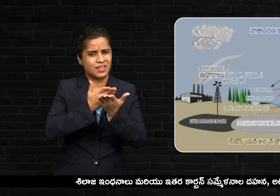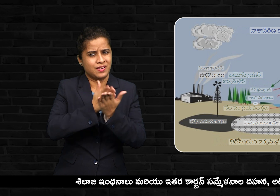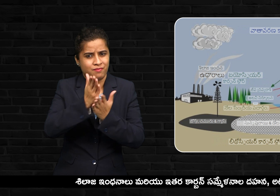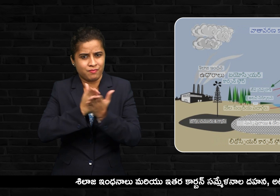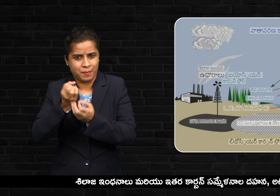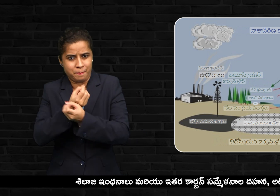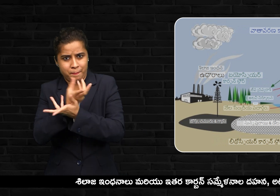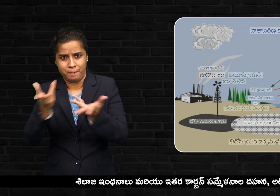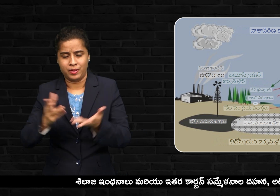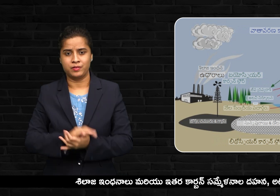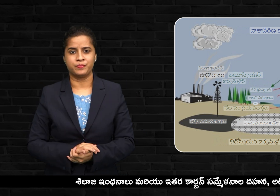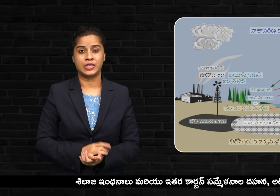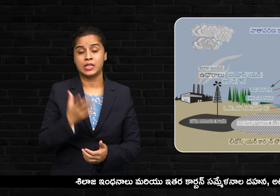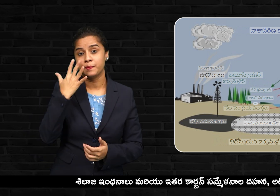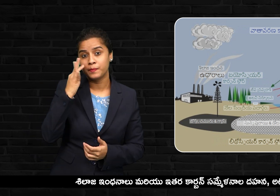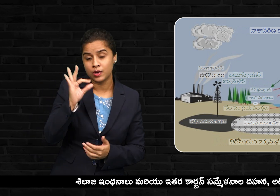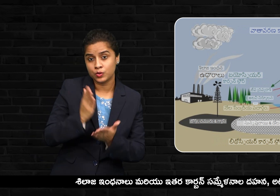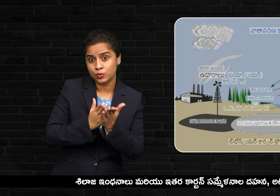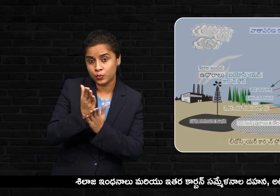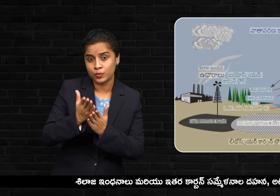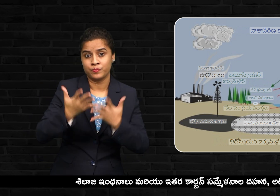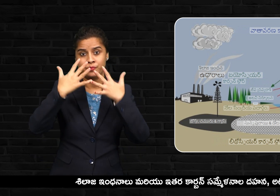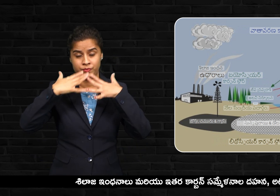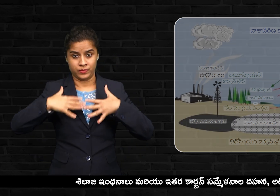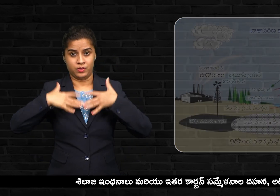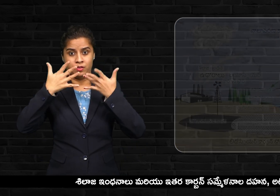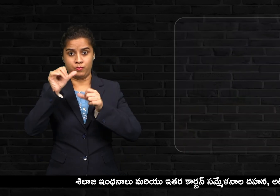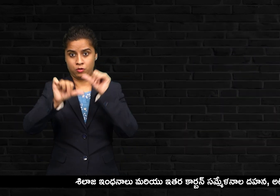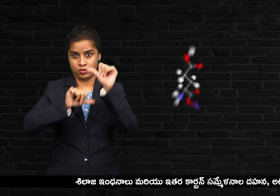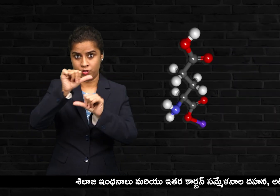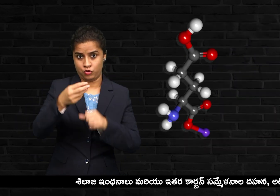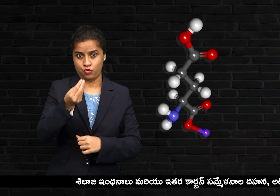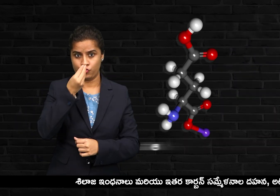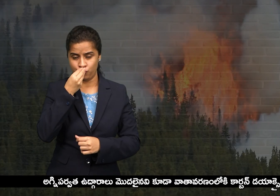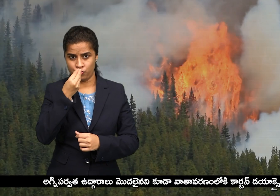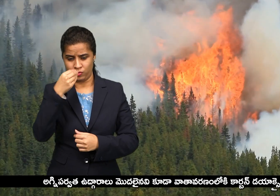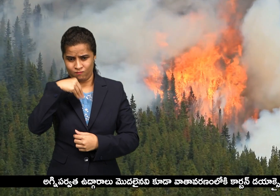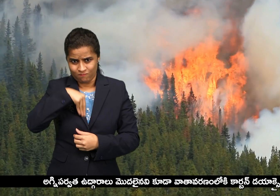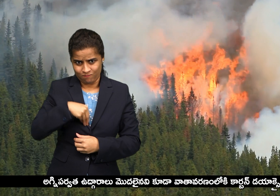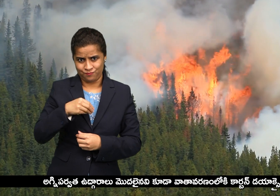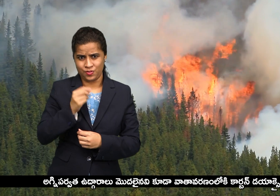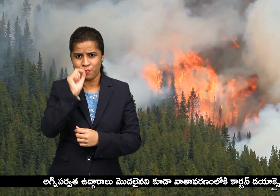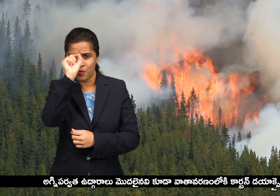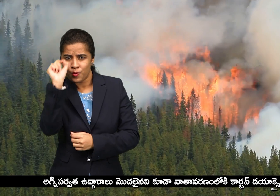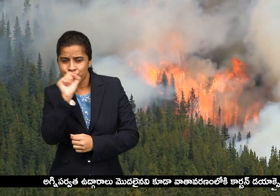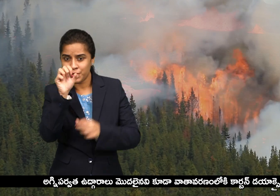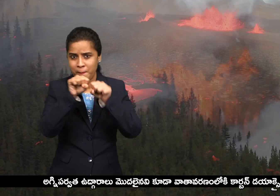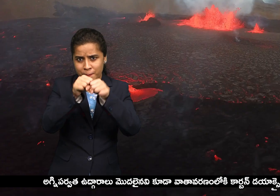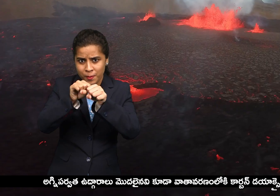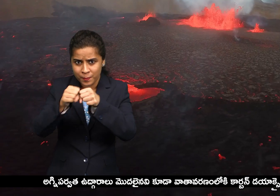ఇంధనాలు మరియు ఇతర కార్బన్ సమ్మేళనాల దహన, అటవీ మంటలు, అగ్నిపర్వత ఉద్గారాలు మొదలైనవి